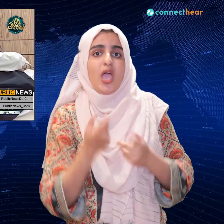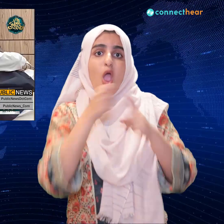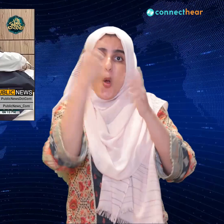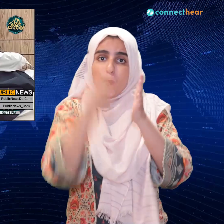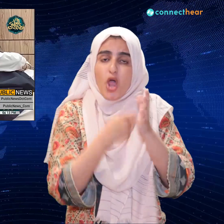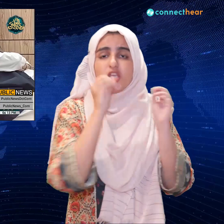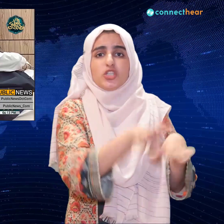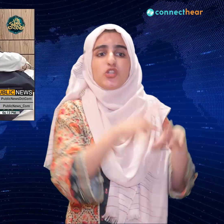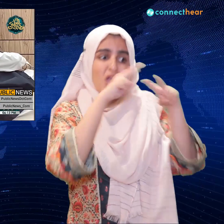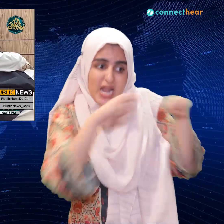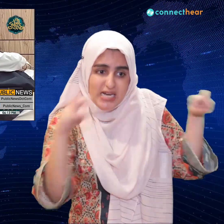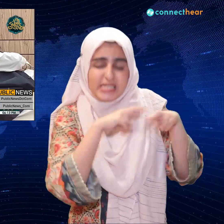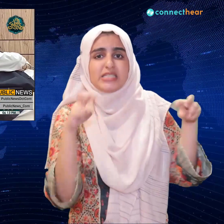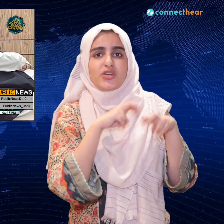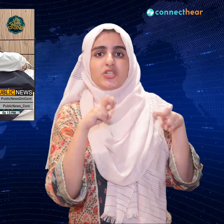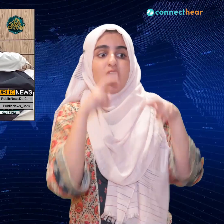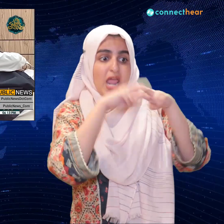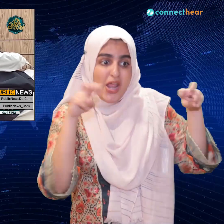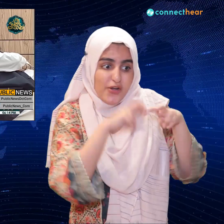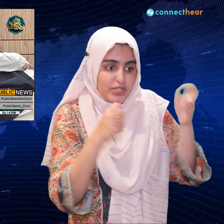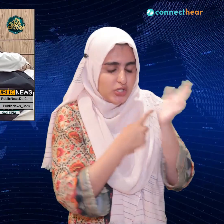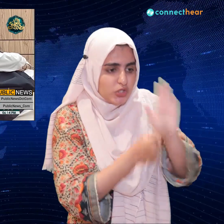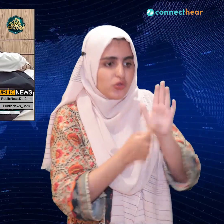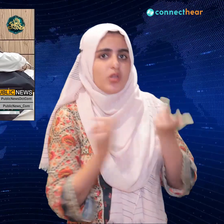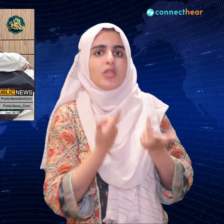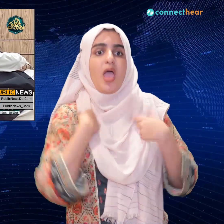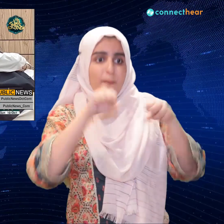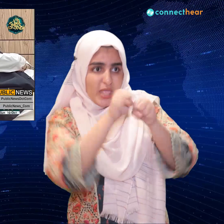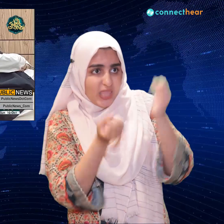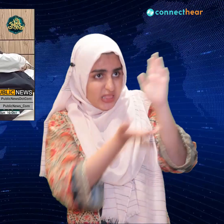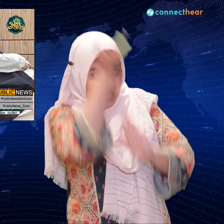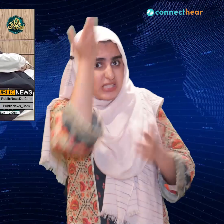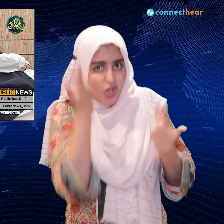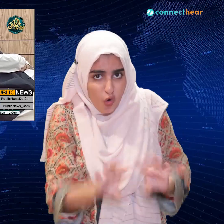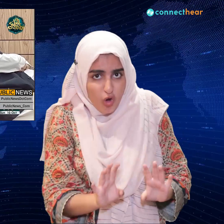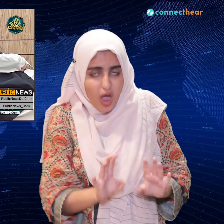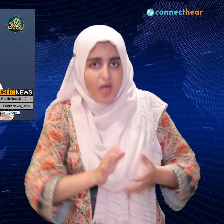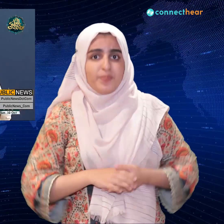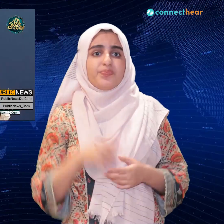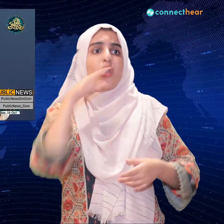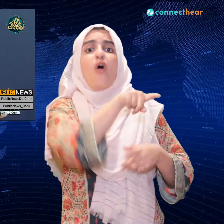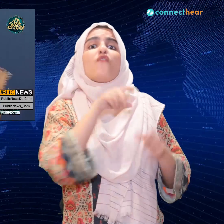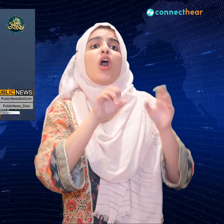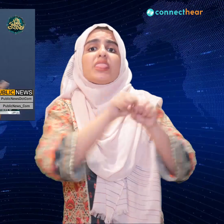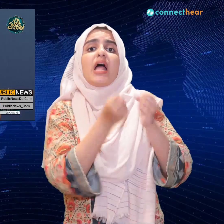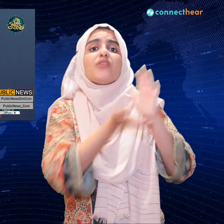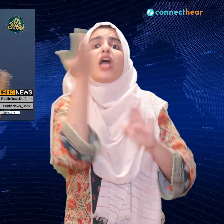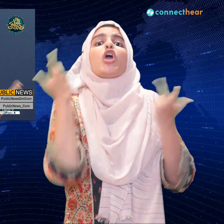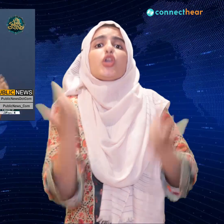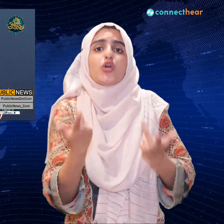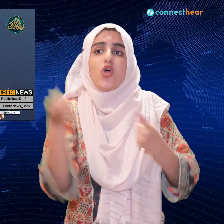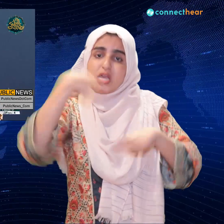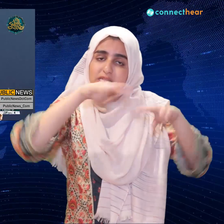ریسرچ کریں. دیکھیں ریسرچ بیس چیزیں آنی چاہیے کہ کیا ہاں ہماری طلاقیں بڑھی ہیں یا نہیں بڑھی, کیا ہمارا اس کا کیا امپیکٹ ہو رہا ہے. یہ ریسرچ